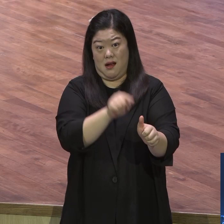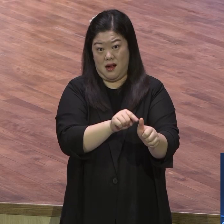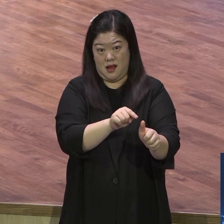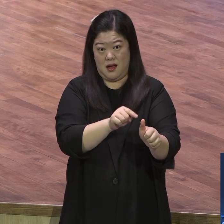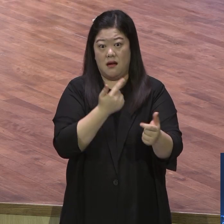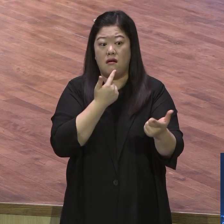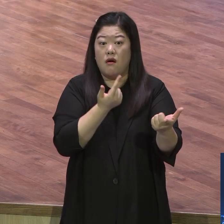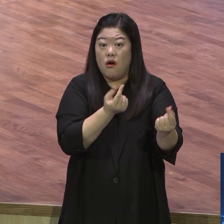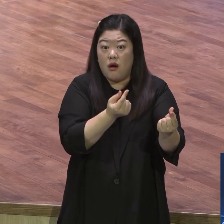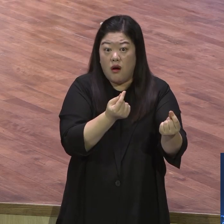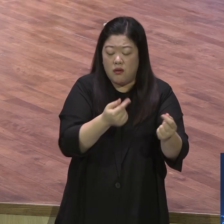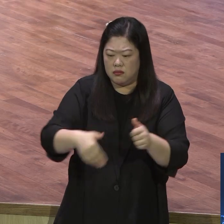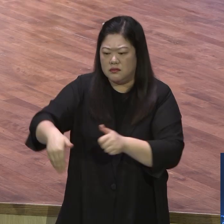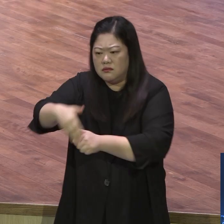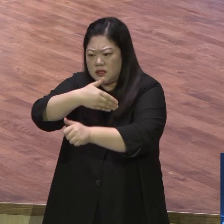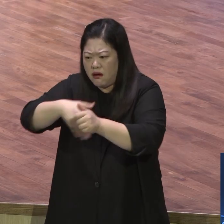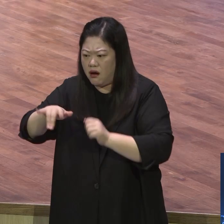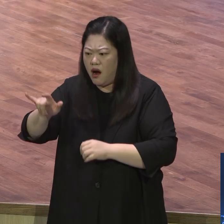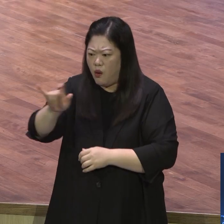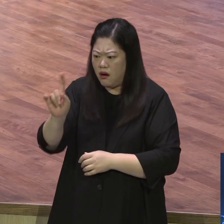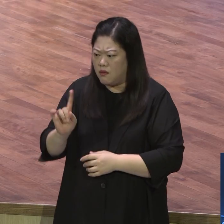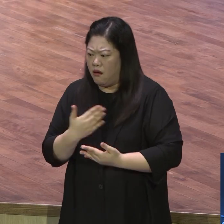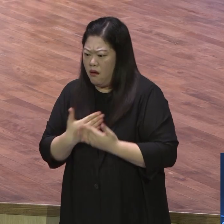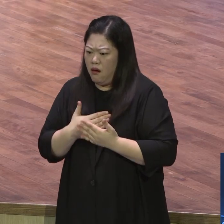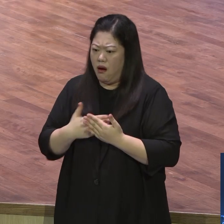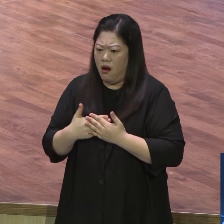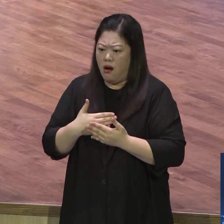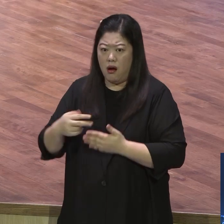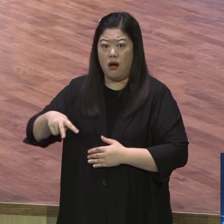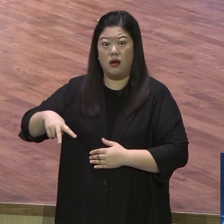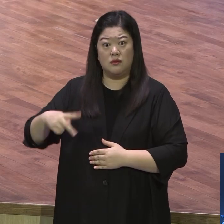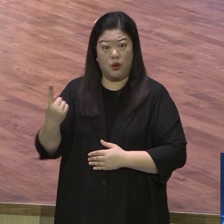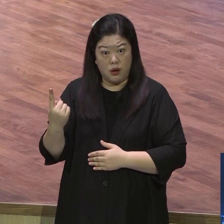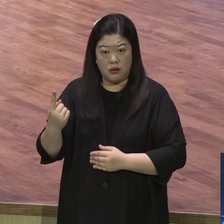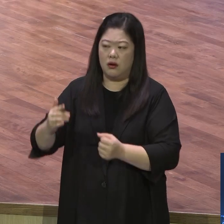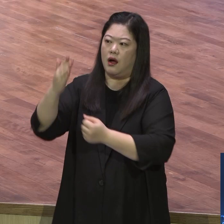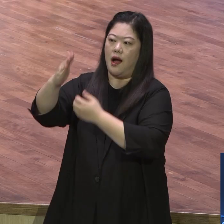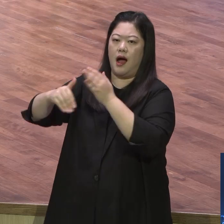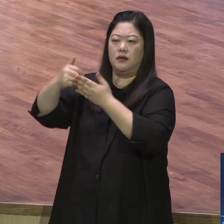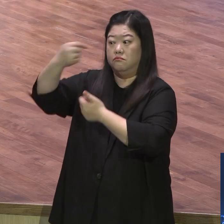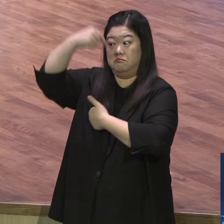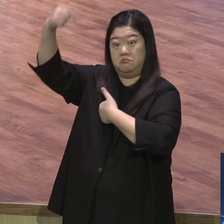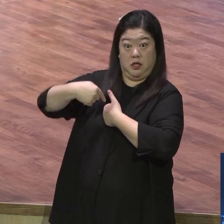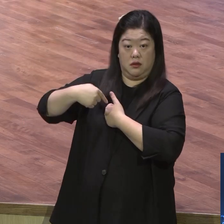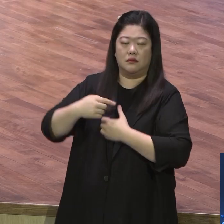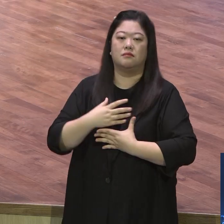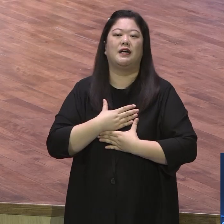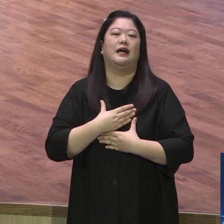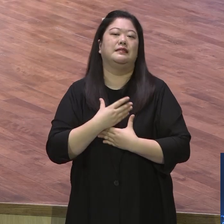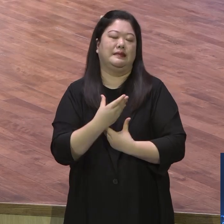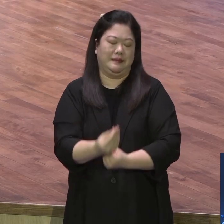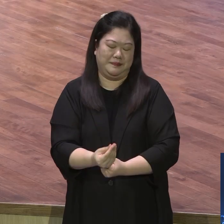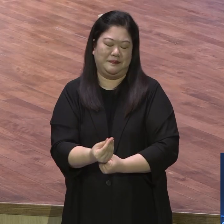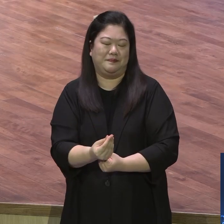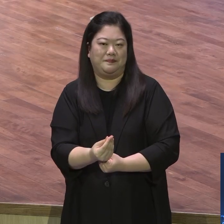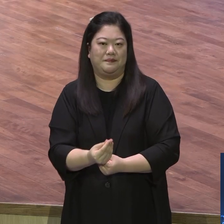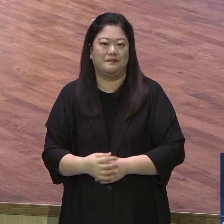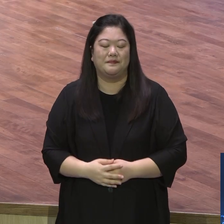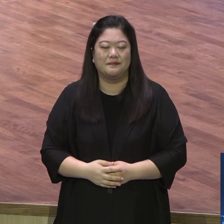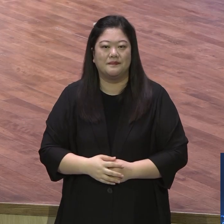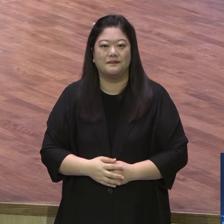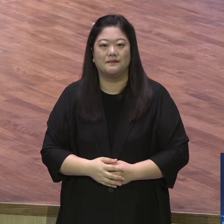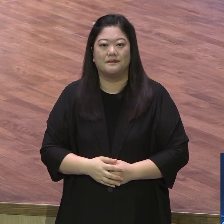가득한 이 상황 속에서도 하나님께서는 우리에게 안심하라고 그렇게 말씀을 하고 있습니다 우리가